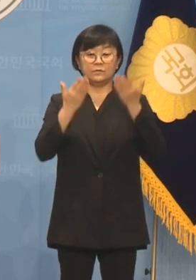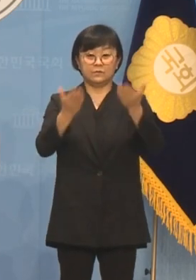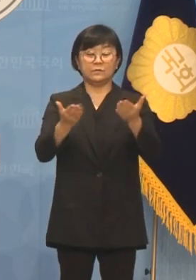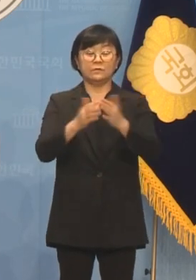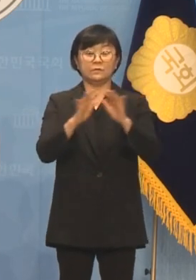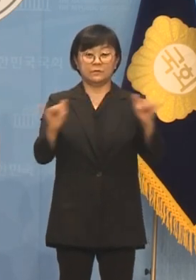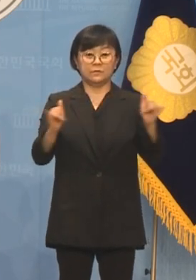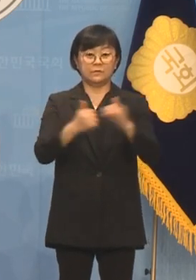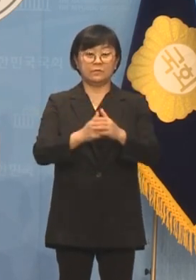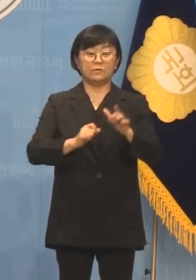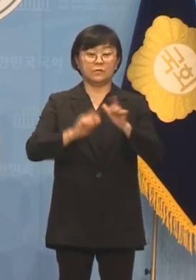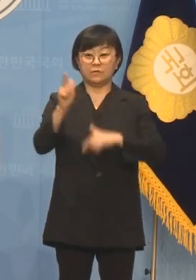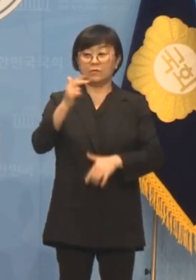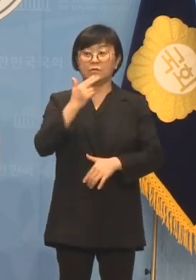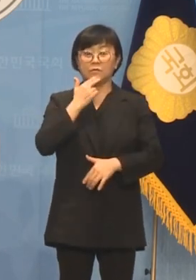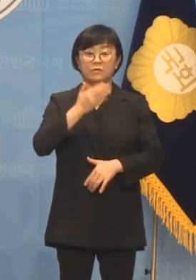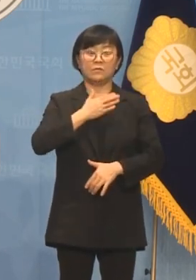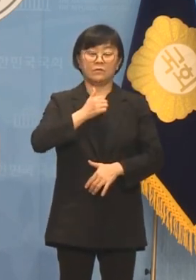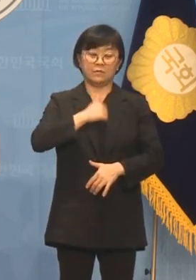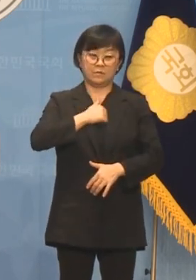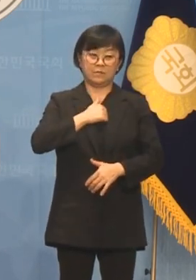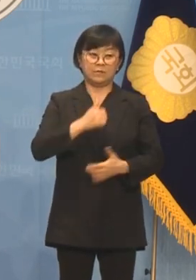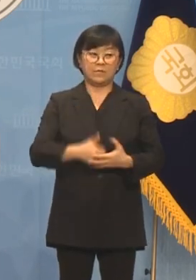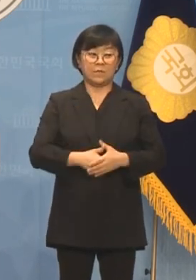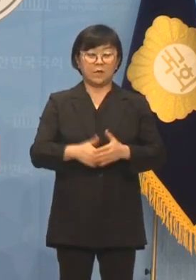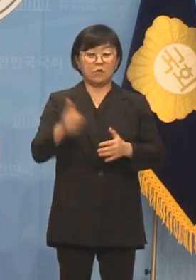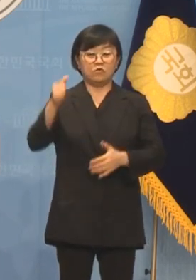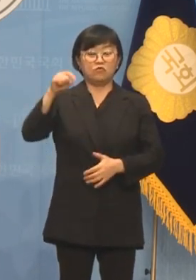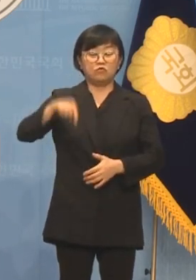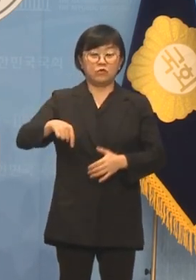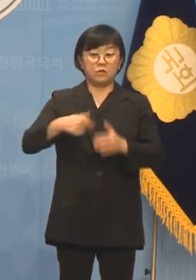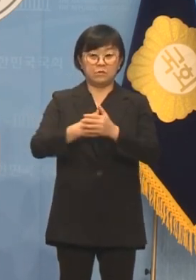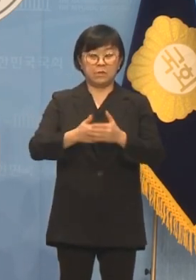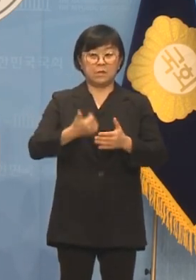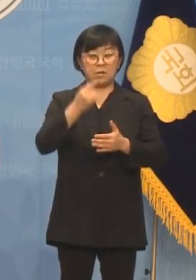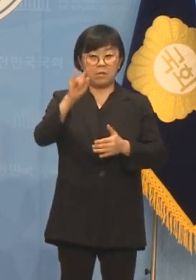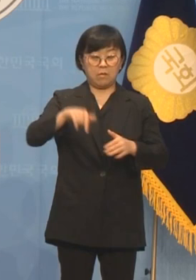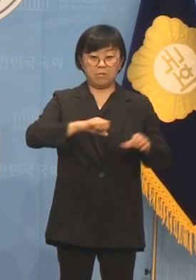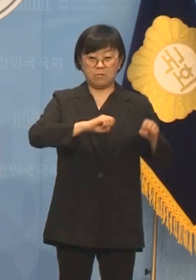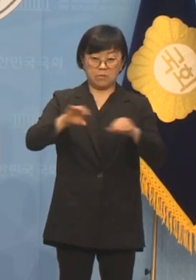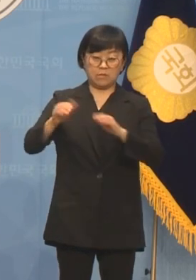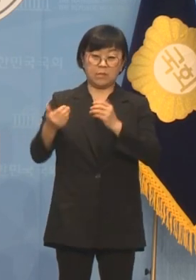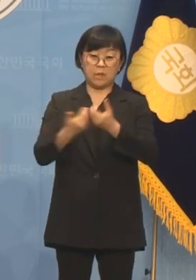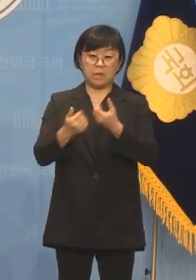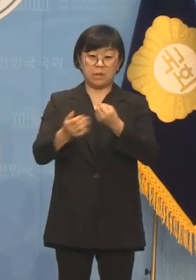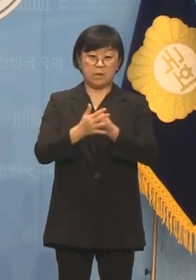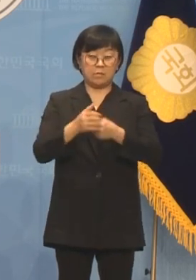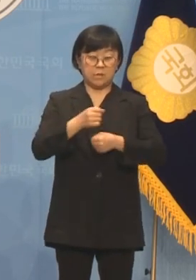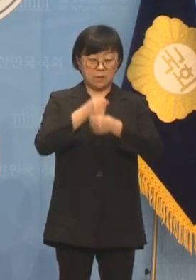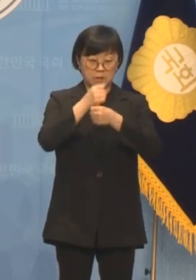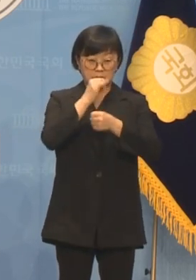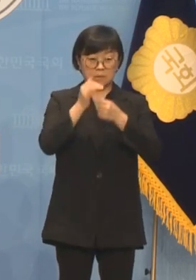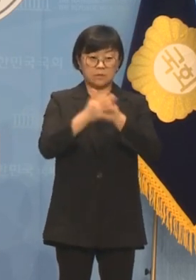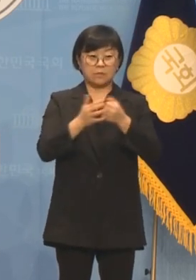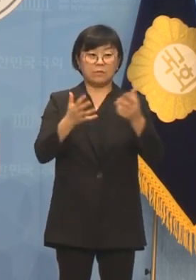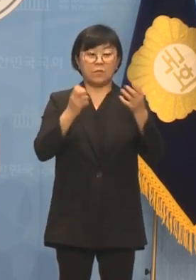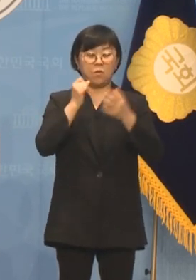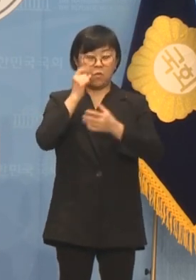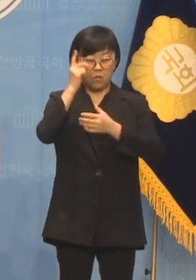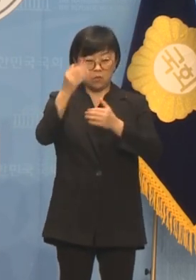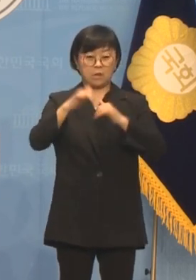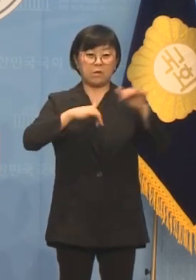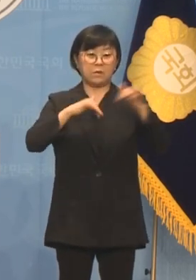사람은 거의 없다고 자부합니다 후쿠시마 핵 오염수 방류 반대를 외치며 피켓을 들고 수개월을